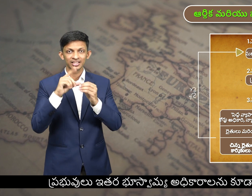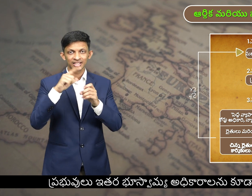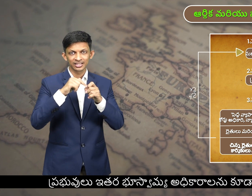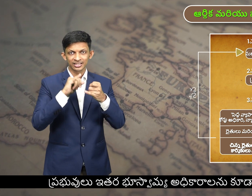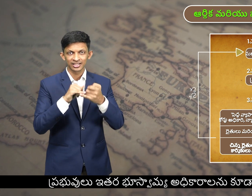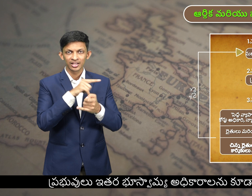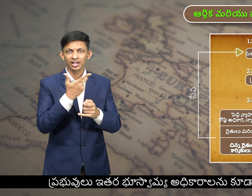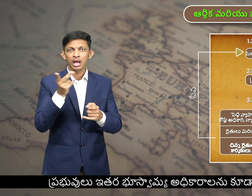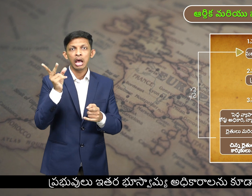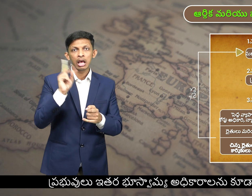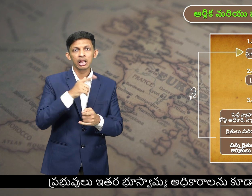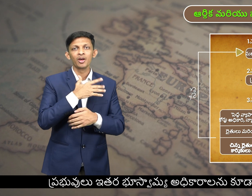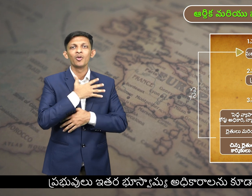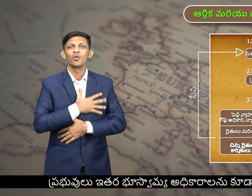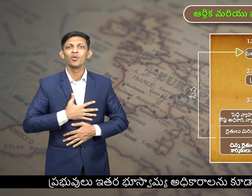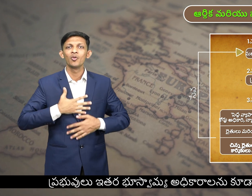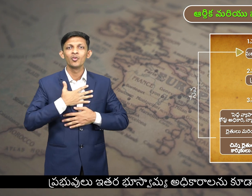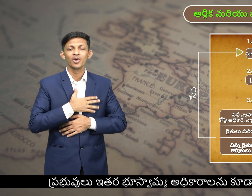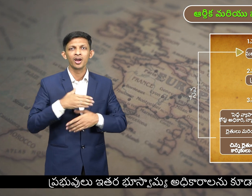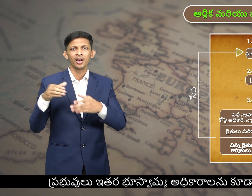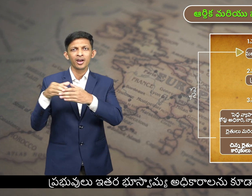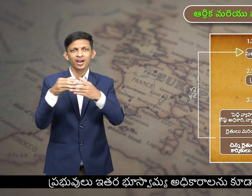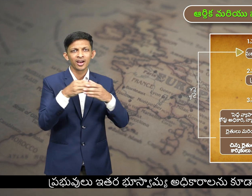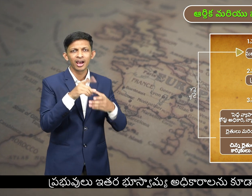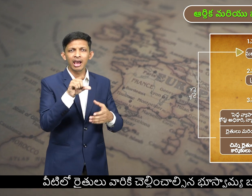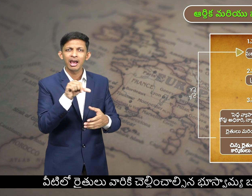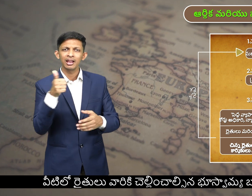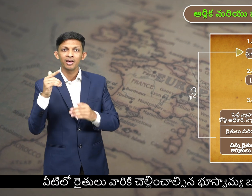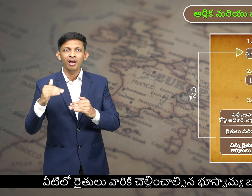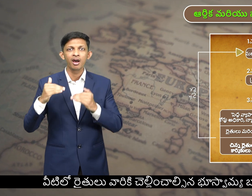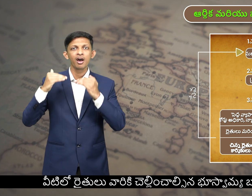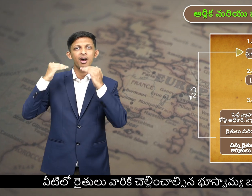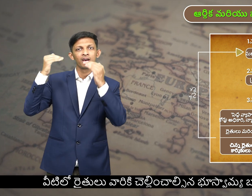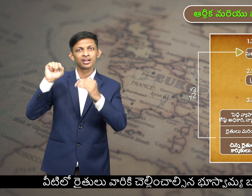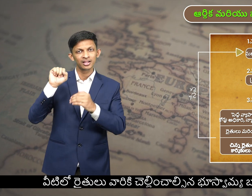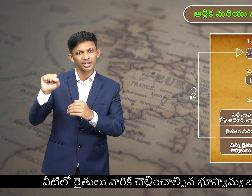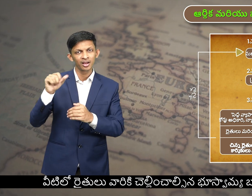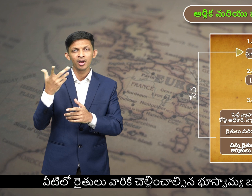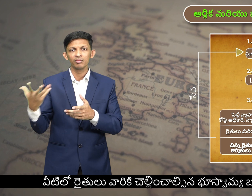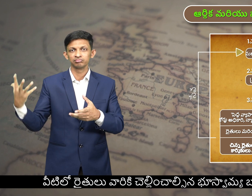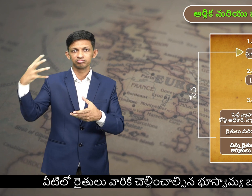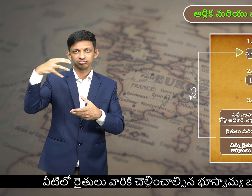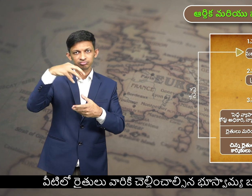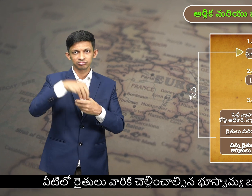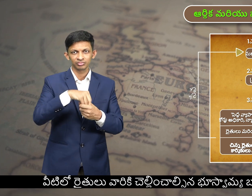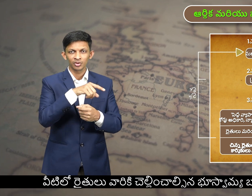ప్రభువులు ఇతర భూస్వామ్య అధికారులను కూడా అనుభవించారు. వీటిలో రైతులు వారికి చెల్లించాల్సిన భూస్వామ్య బకాయిలు